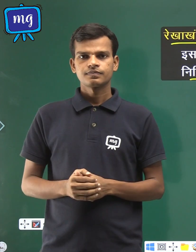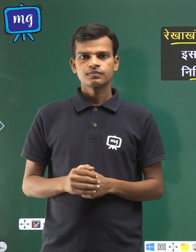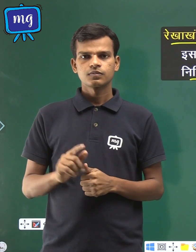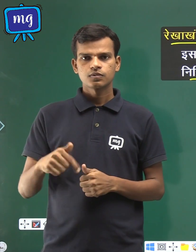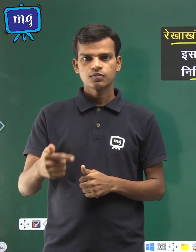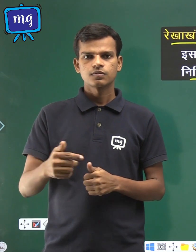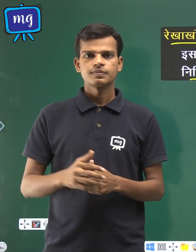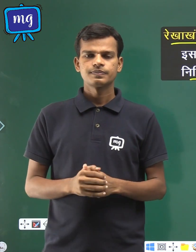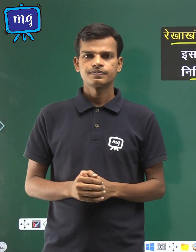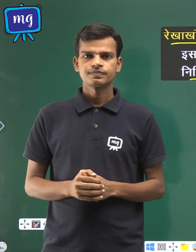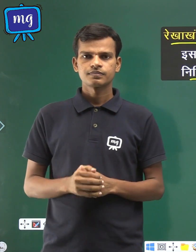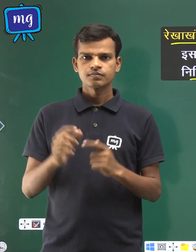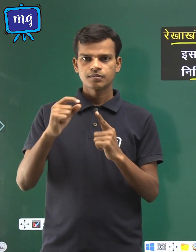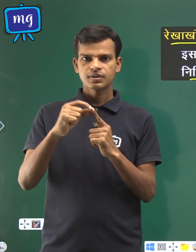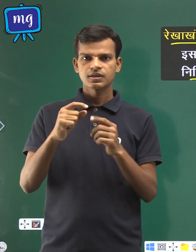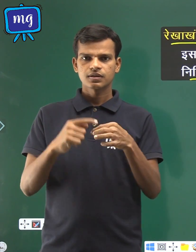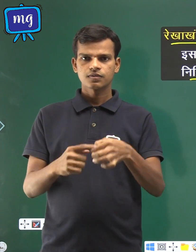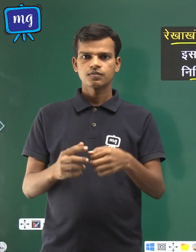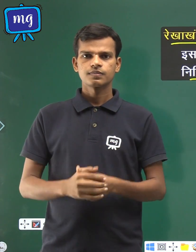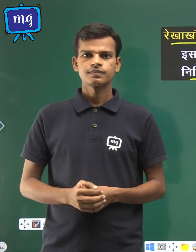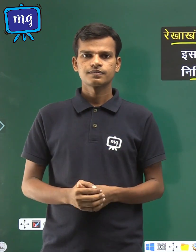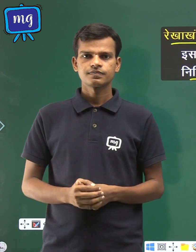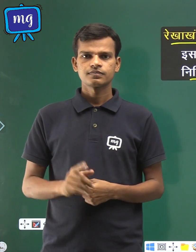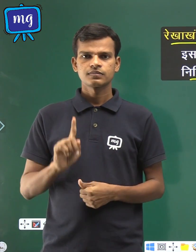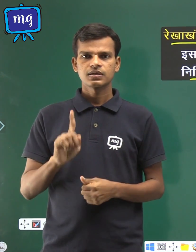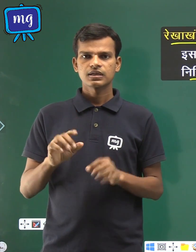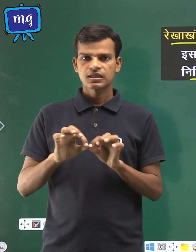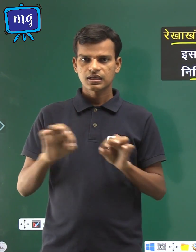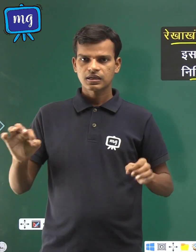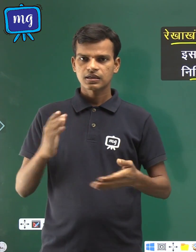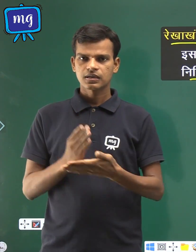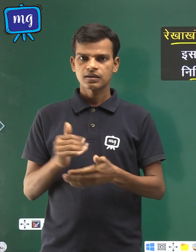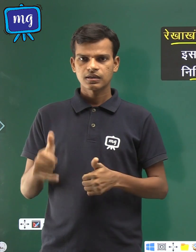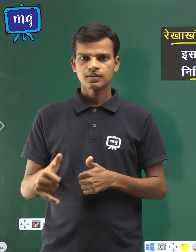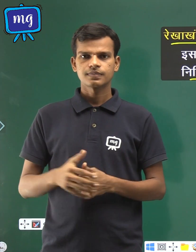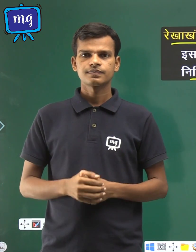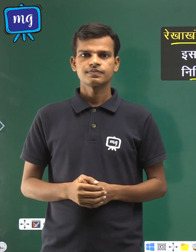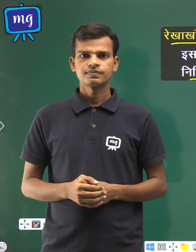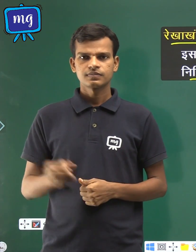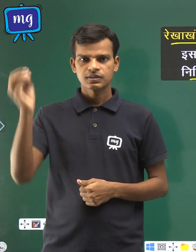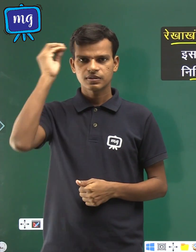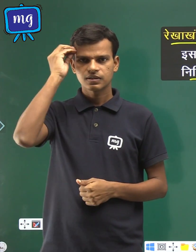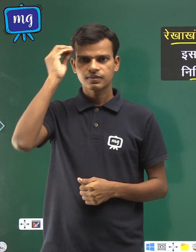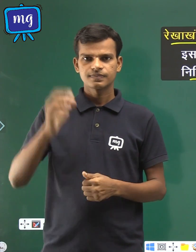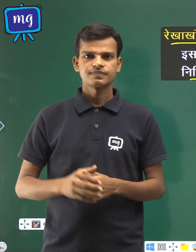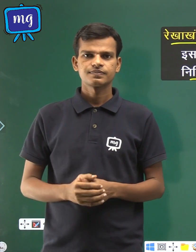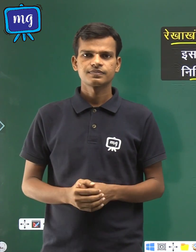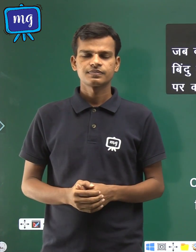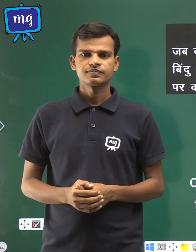तो PQ एक रेखाखंड है। समझ आ गया?